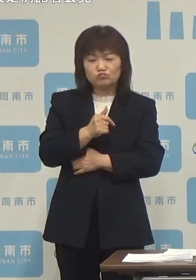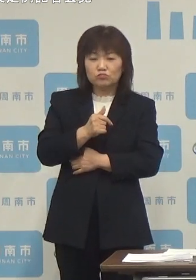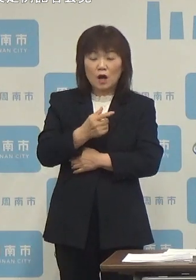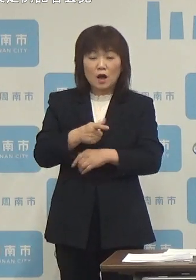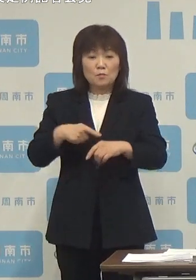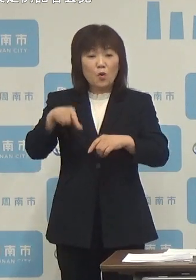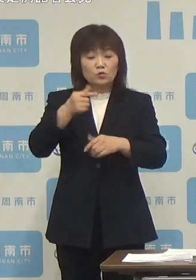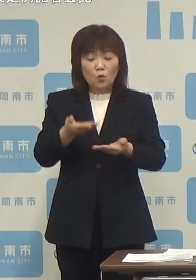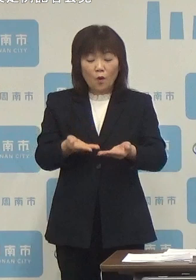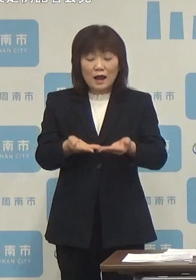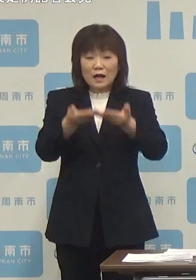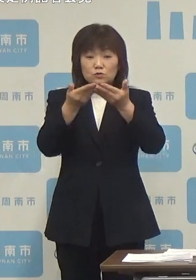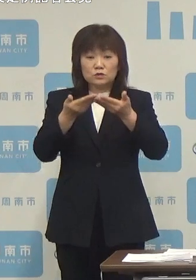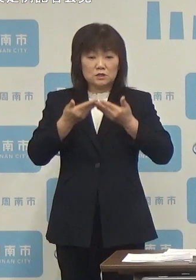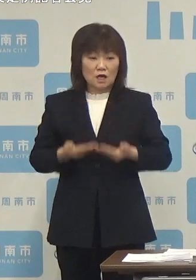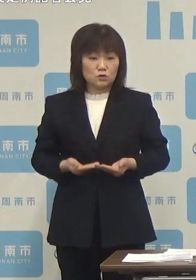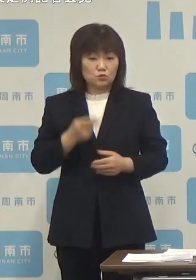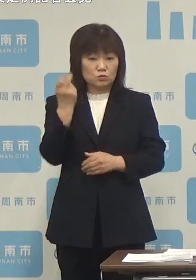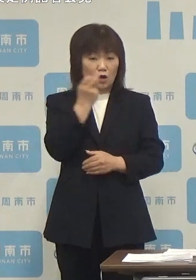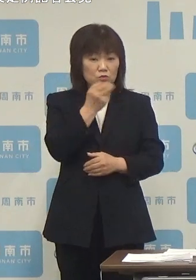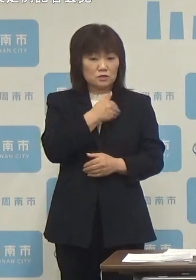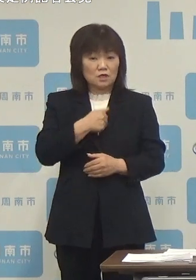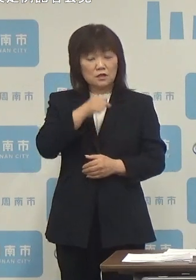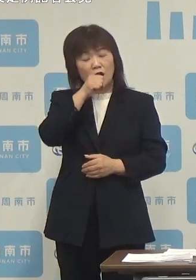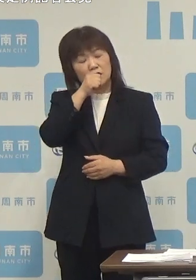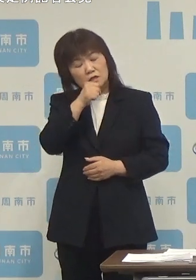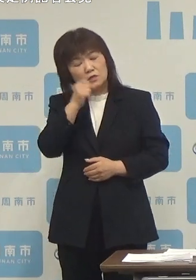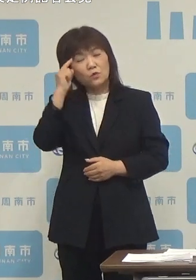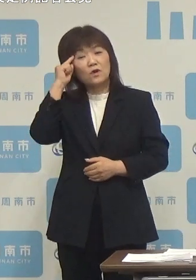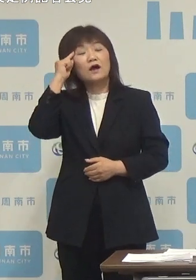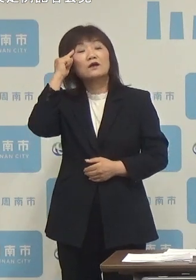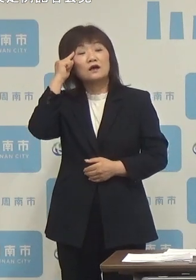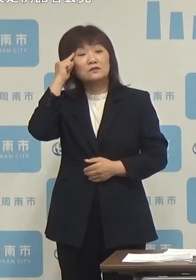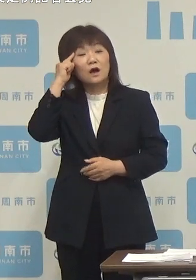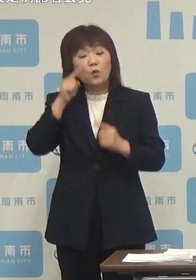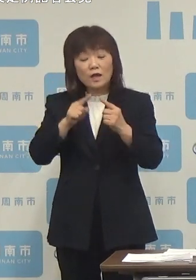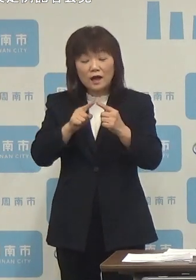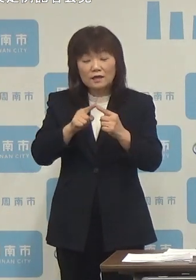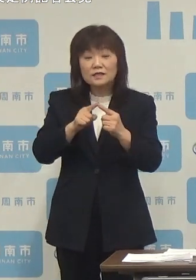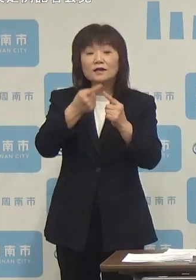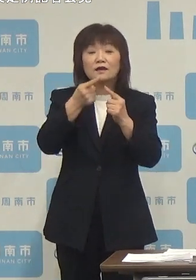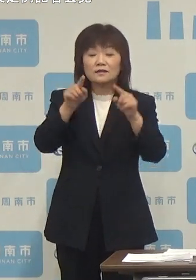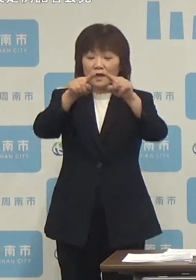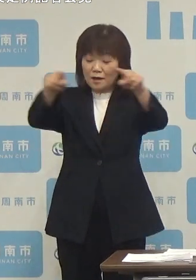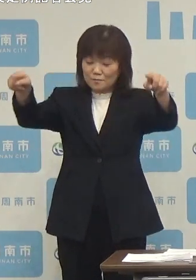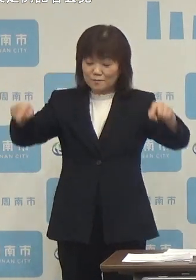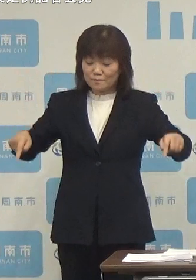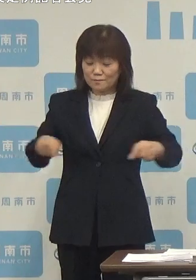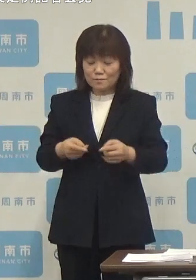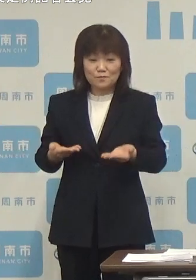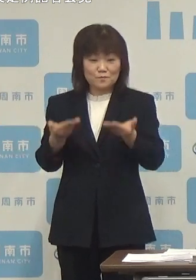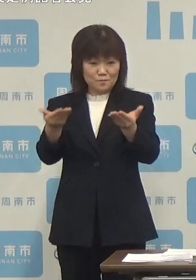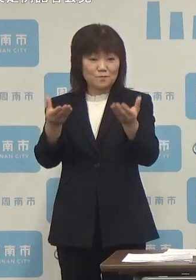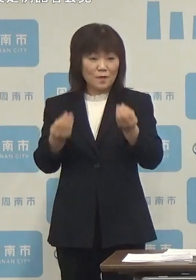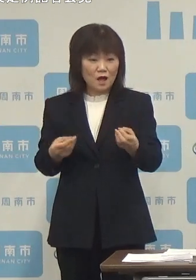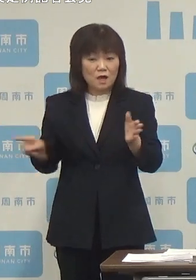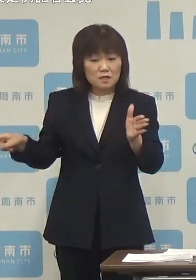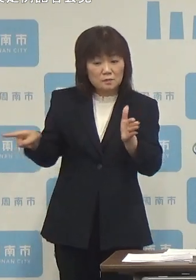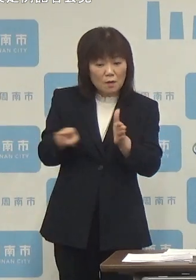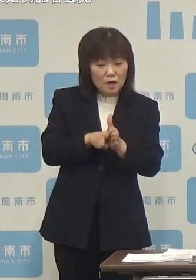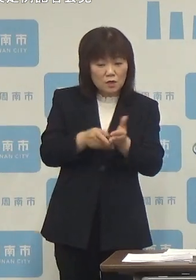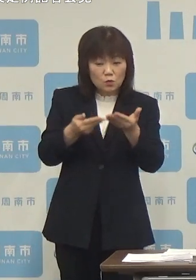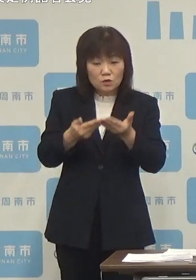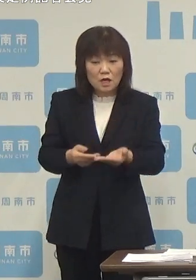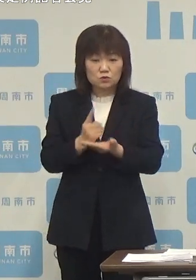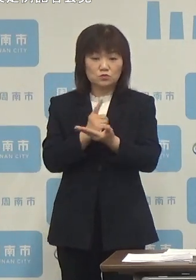象が楽に体重を測ることができたらと思われたことがきっかけだそうです。でこれまでの体重測定